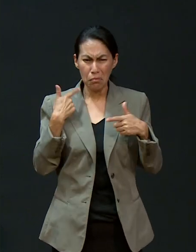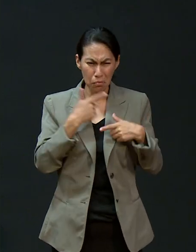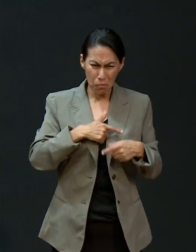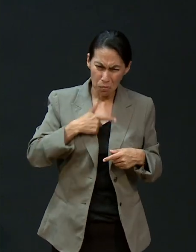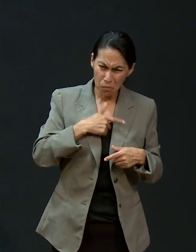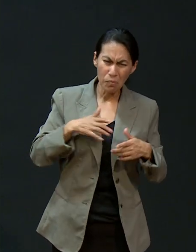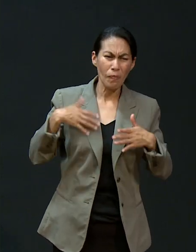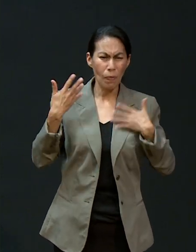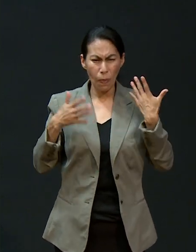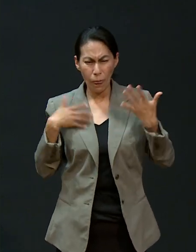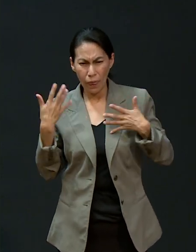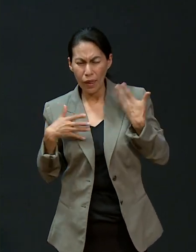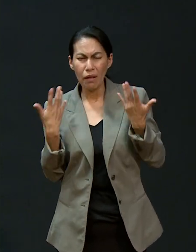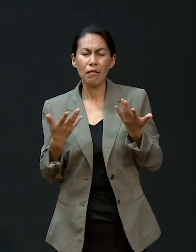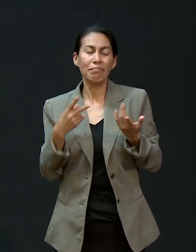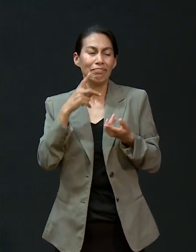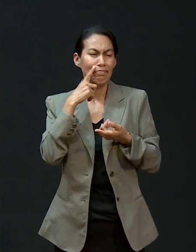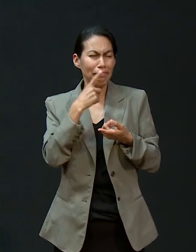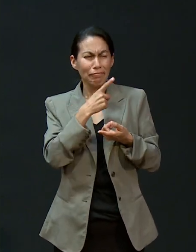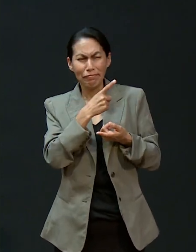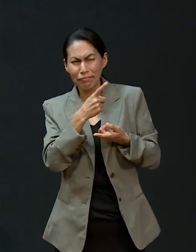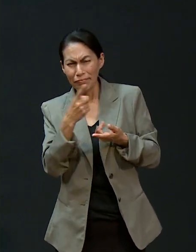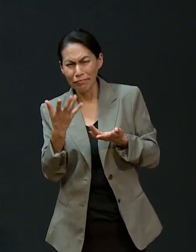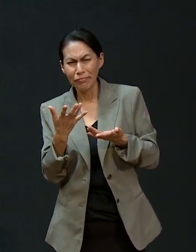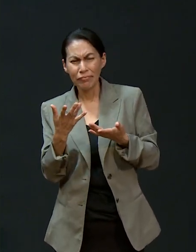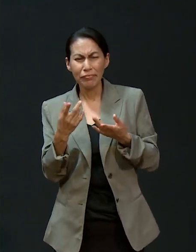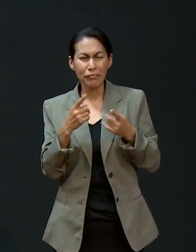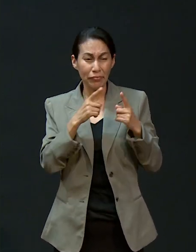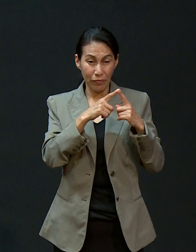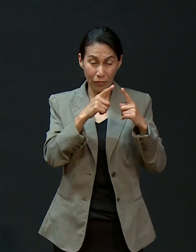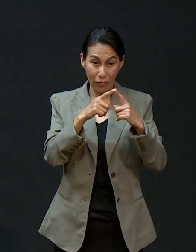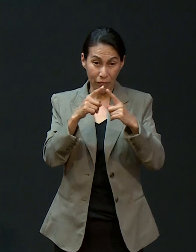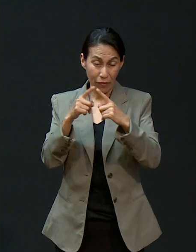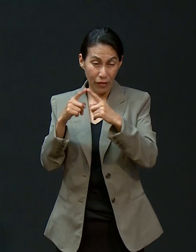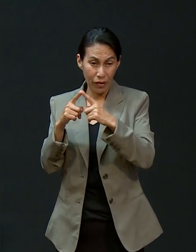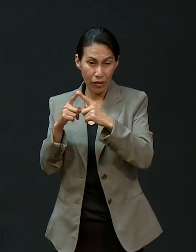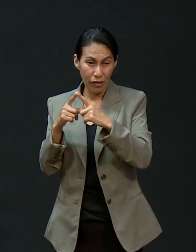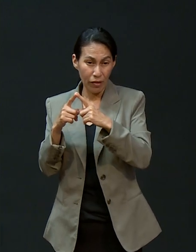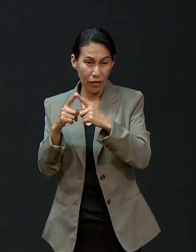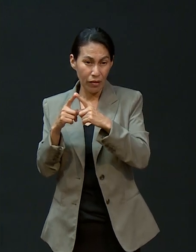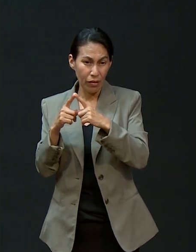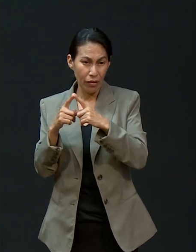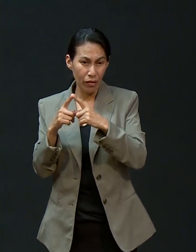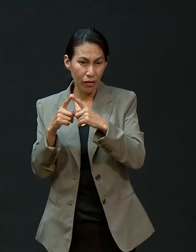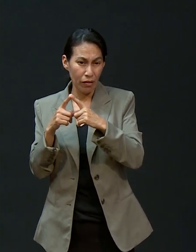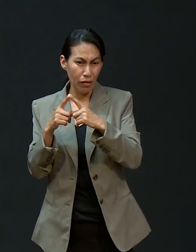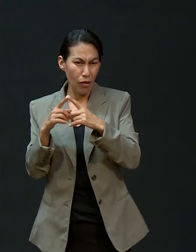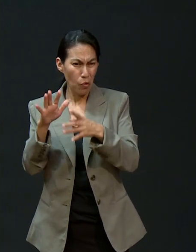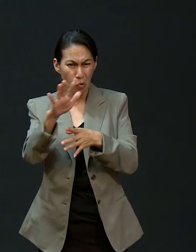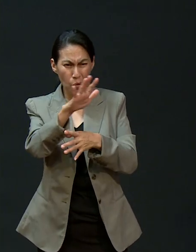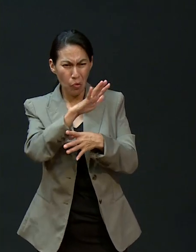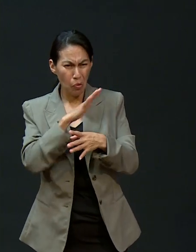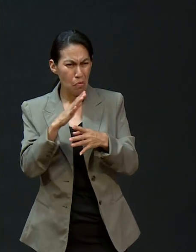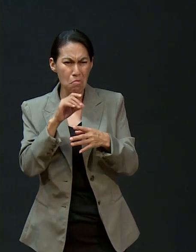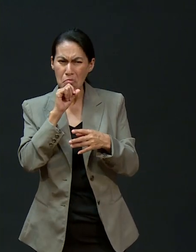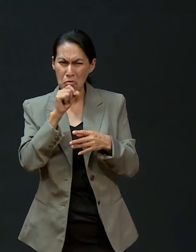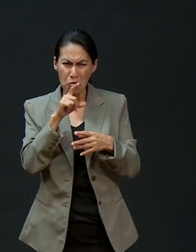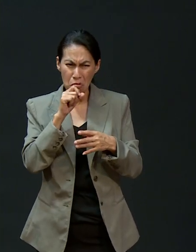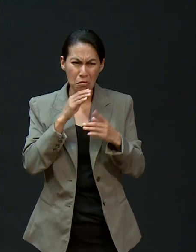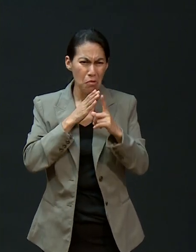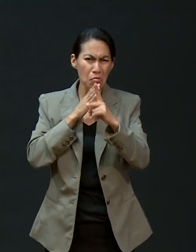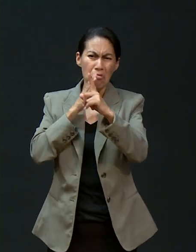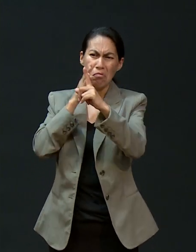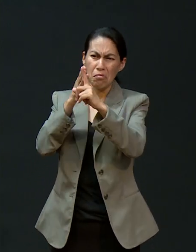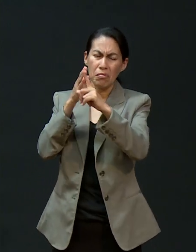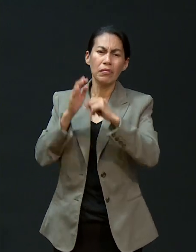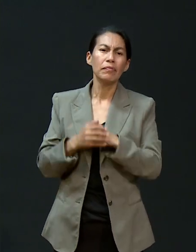iglesia y disfrutaba el convivio. Y observaba cómo nuestra iglesia funciona